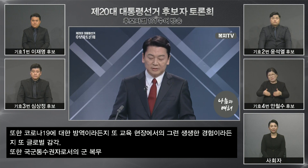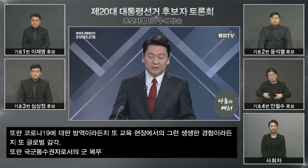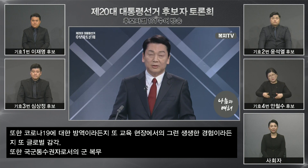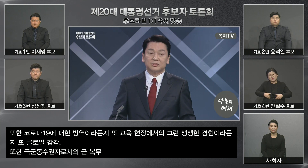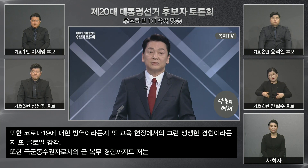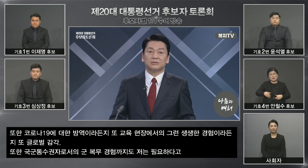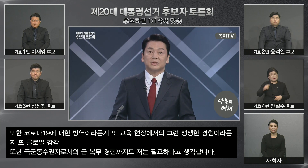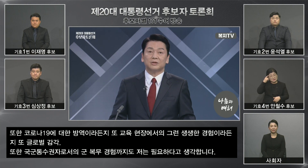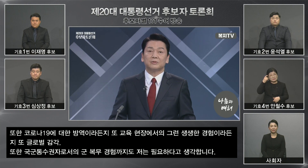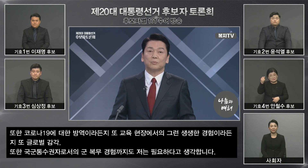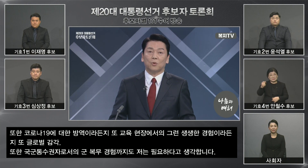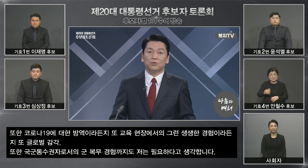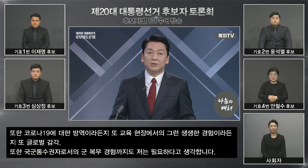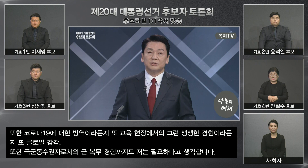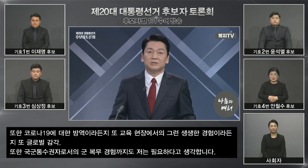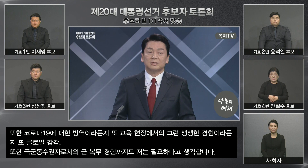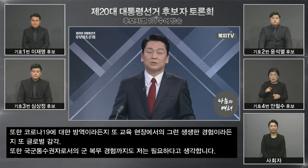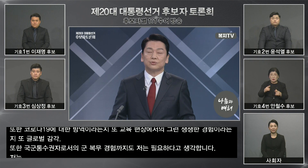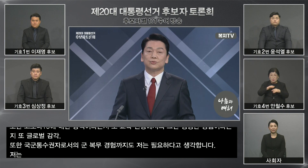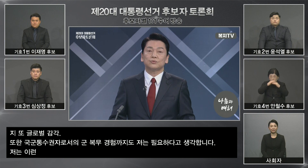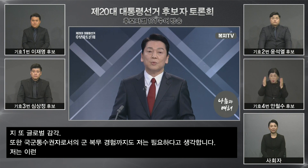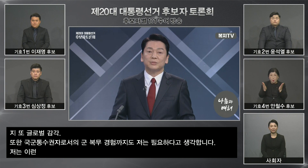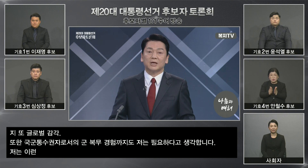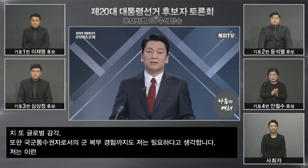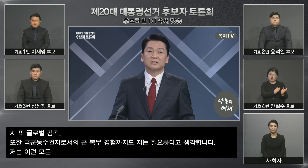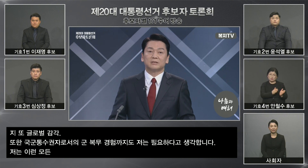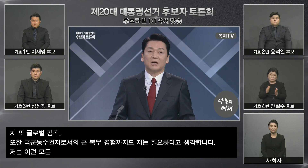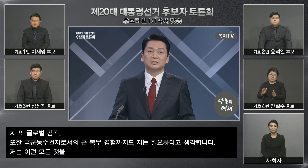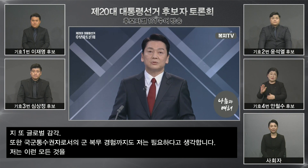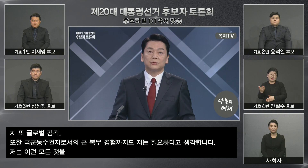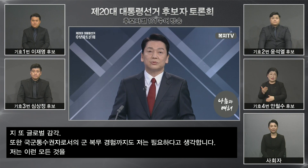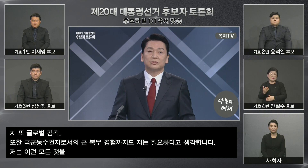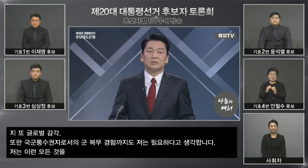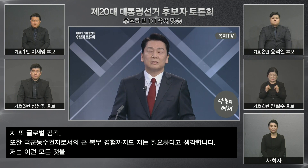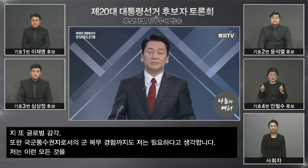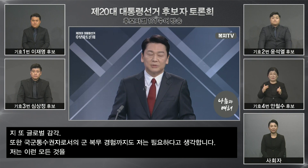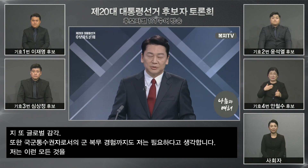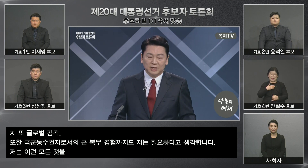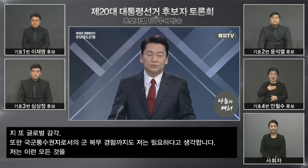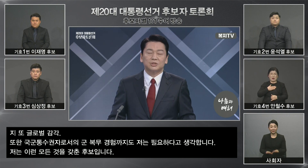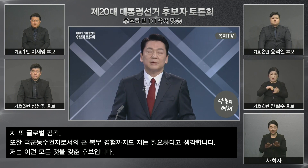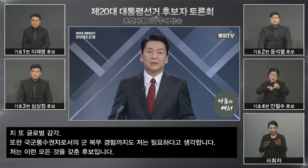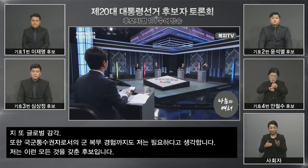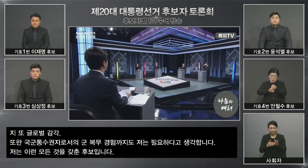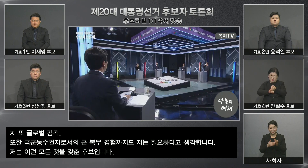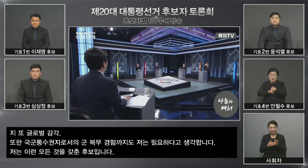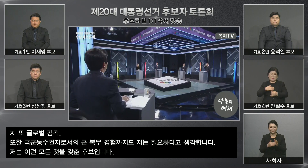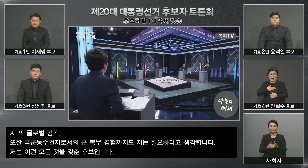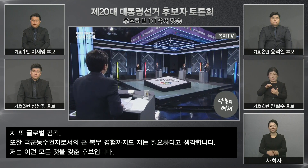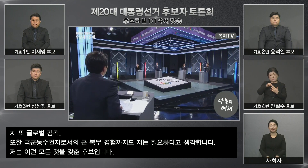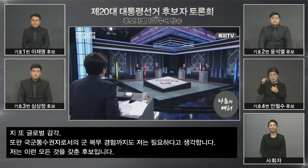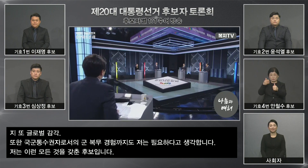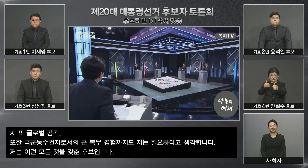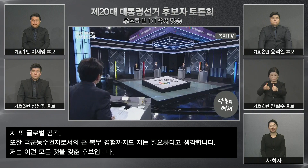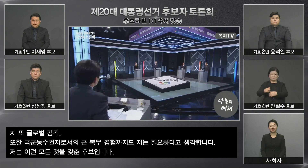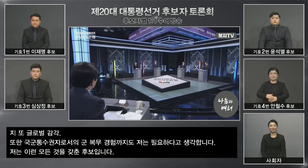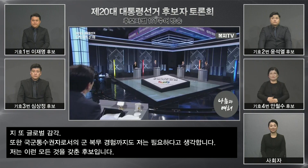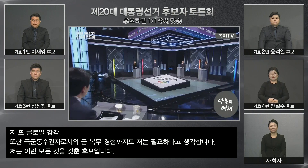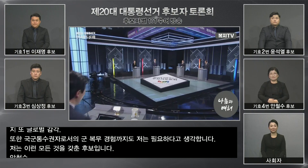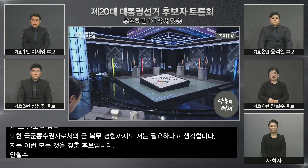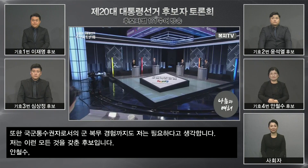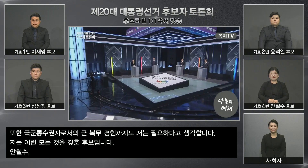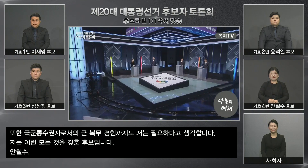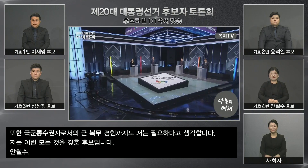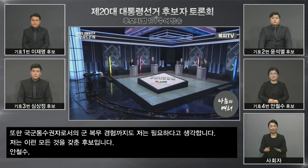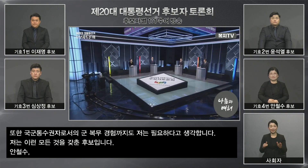생각합니다. 저는 이런 모든 것을 갖춘 후보입니다. 안철수 네. 저를 선택해 주시기 바랍니다. 네,